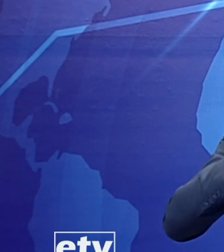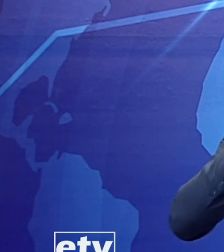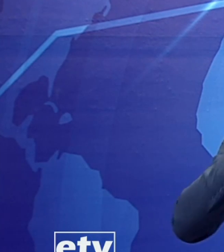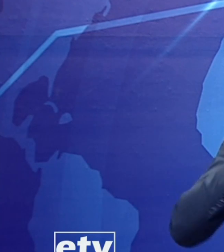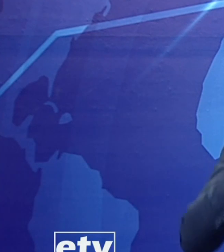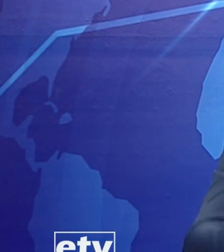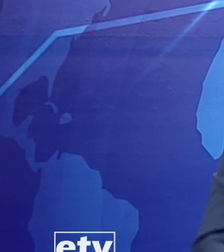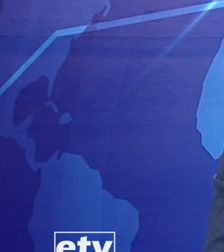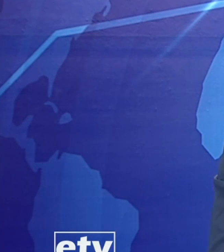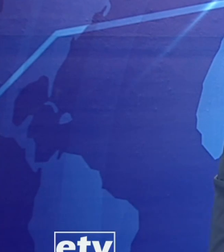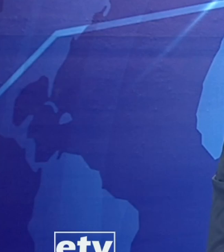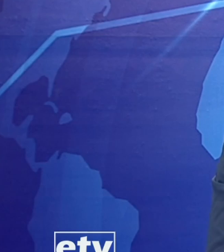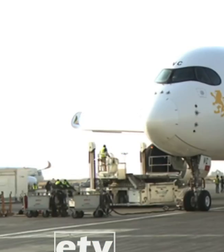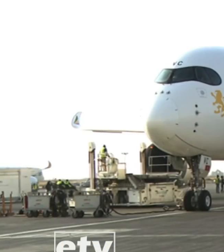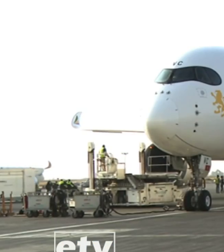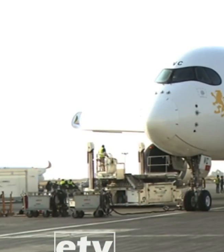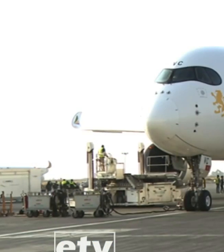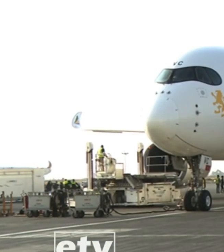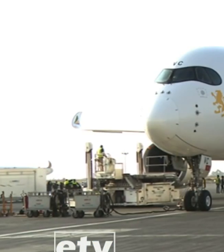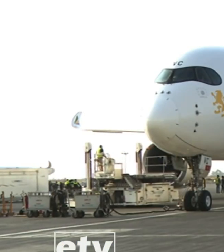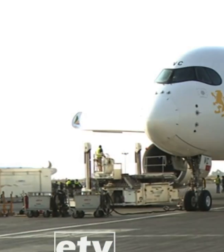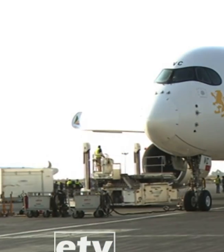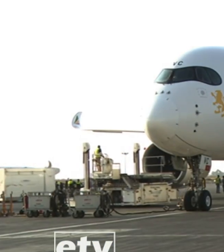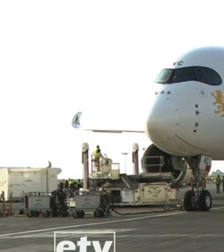ታደሰ ተናግረዋል።